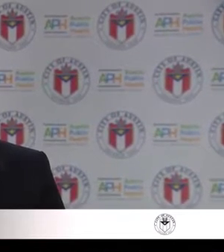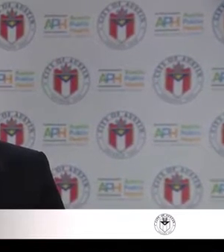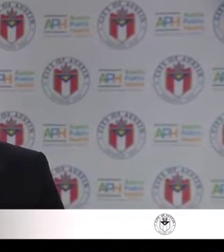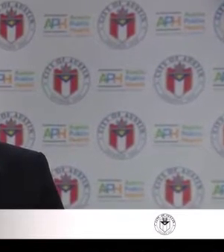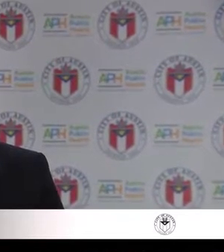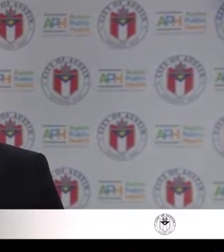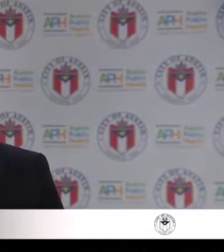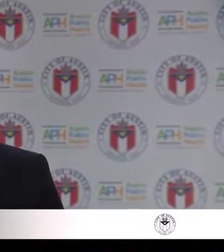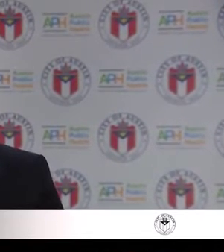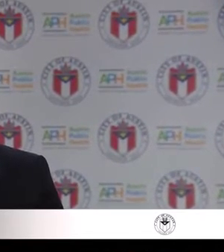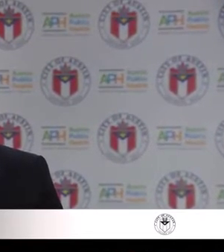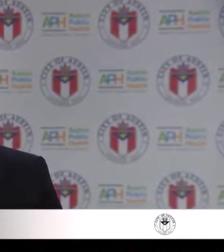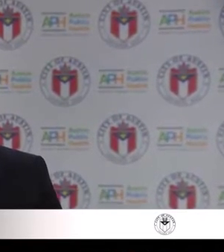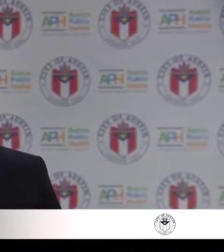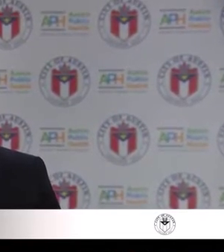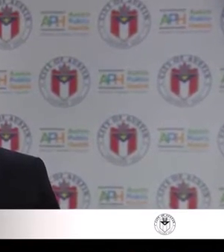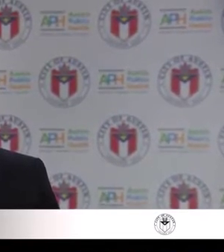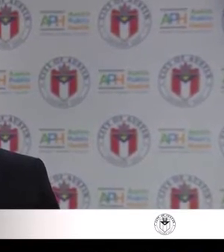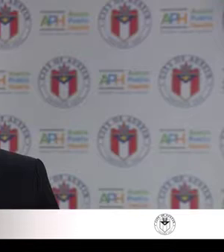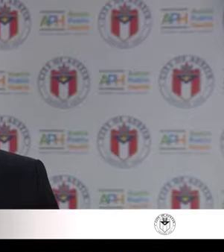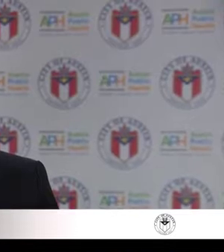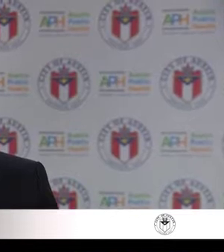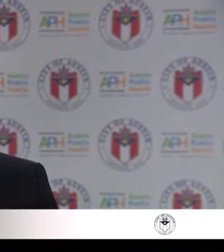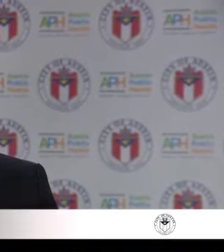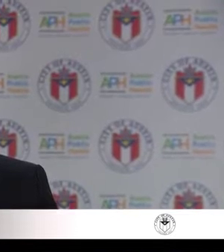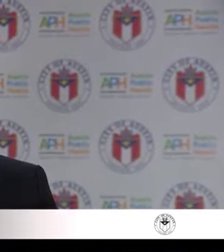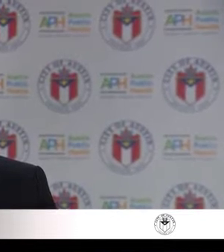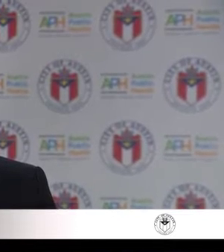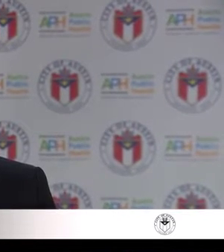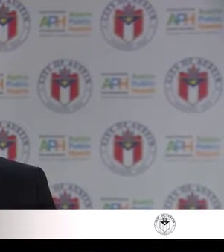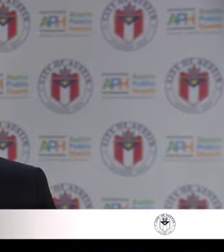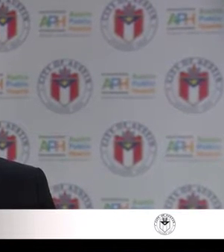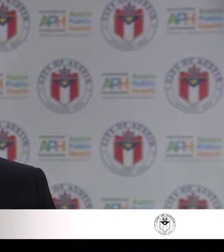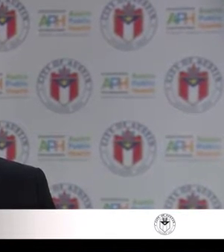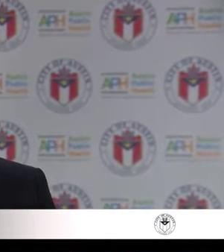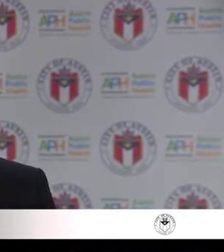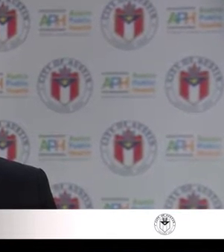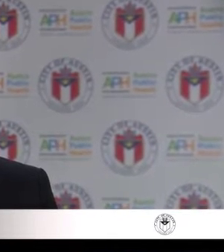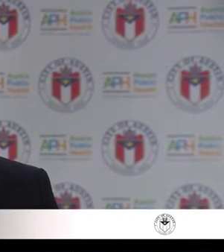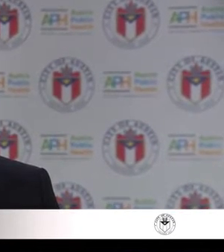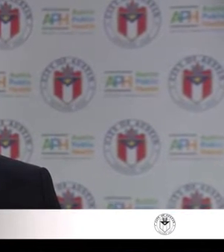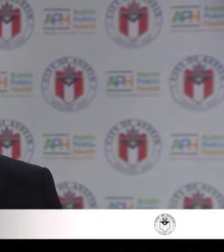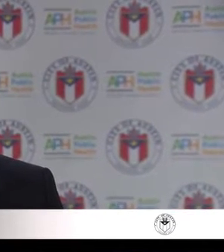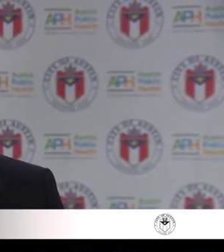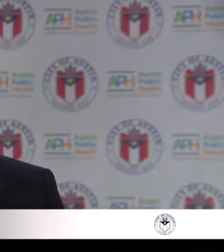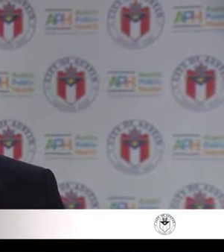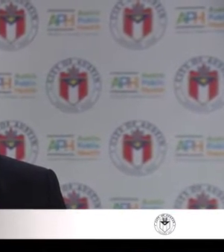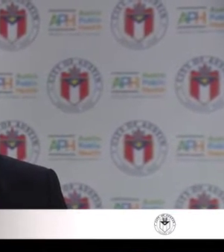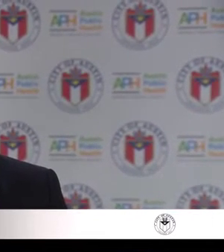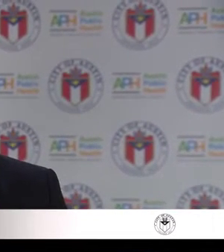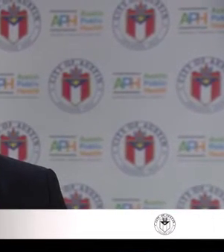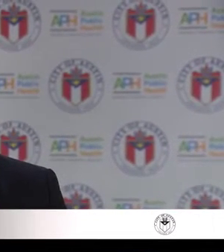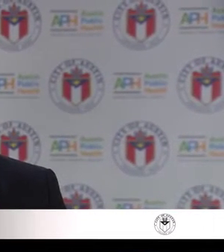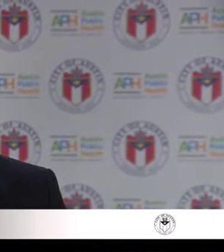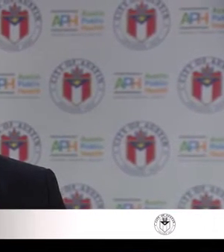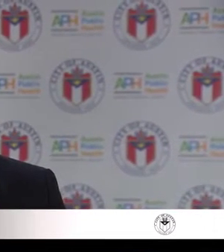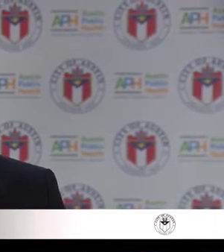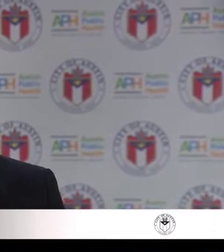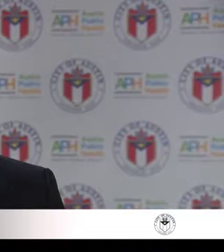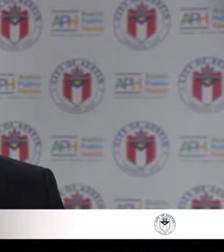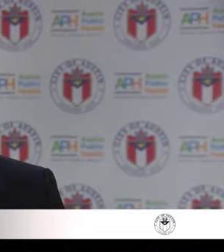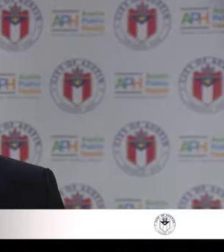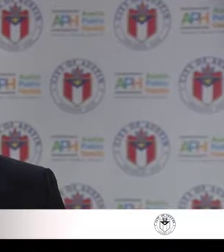ningún tipo de impacto al 911. La gente puede llamar si necesita asistencia